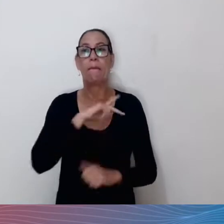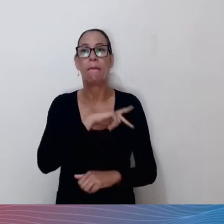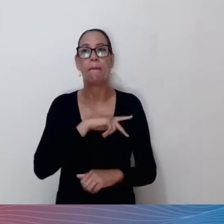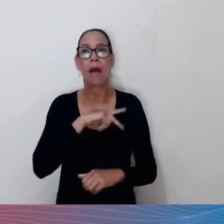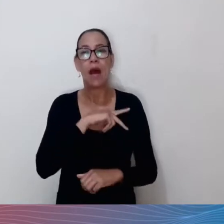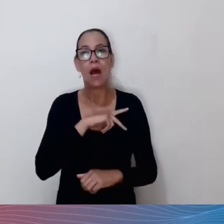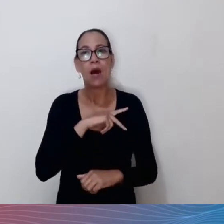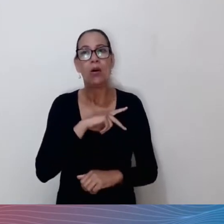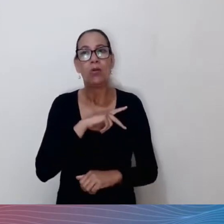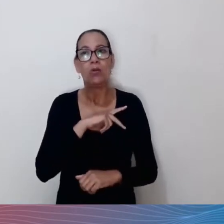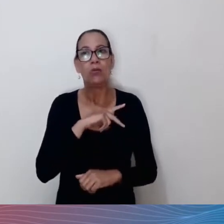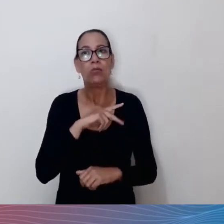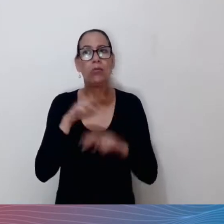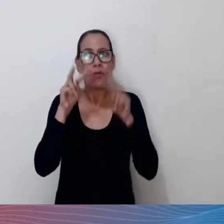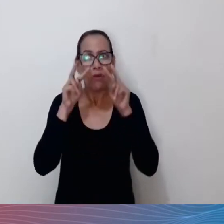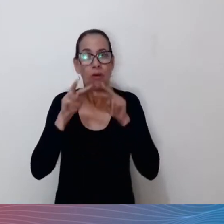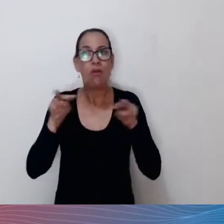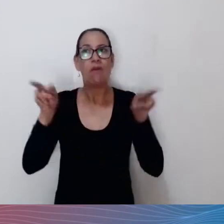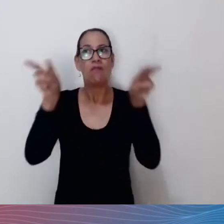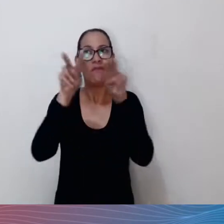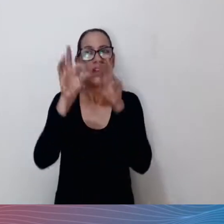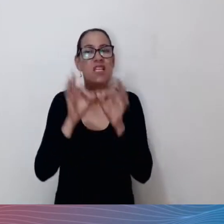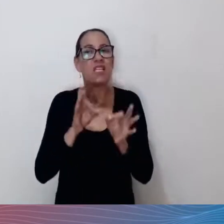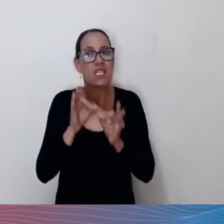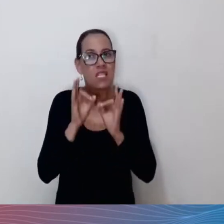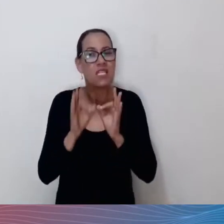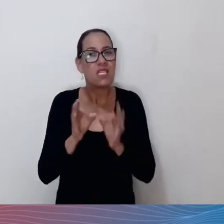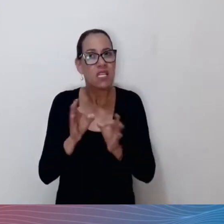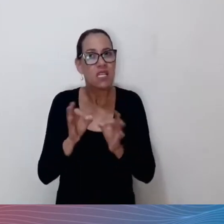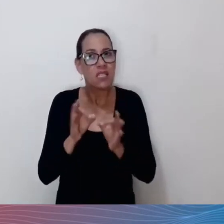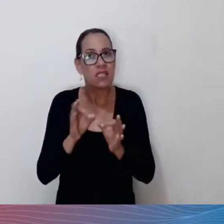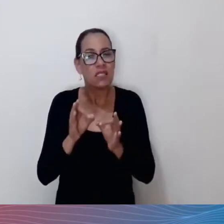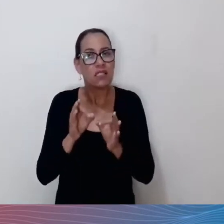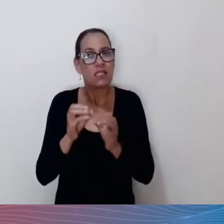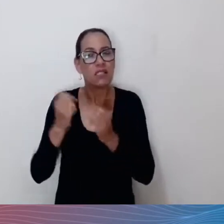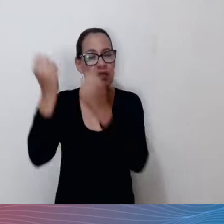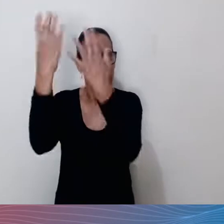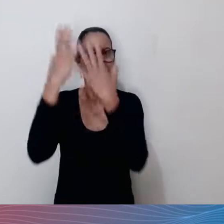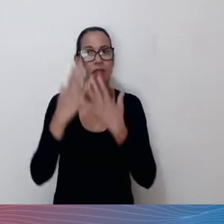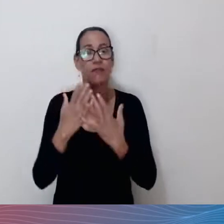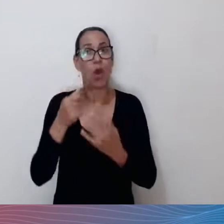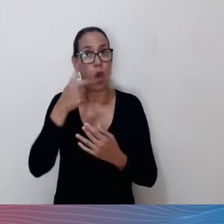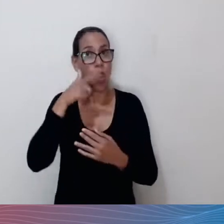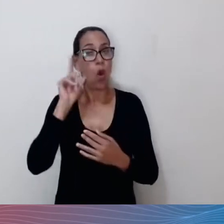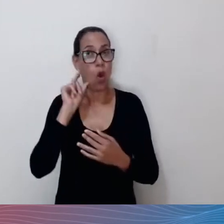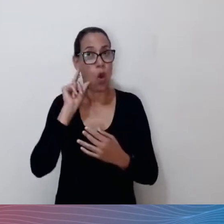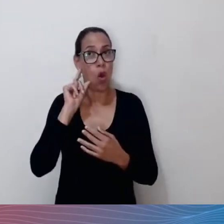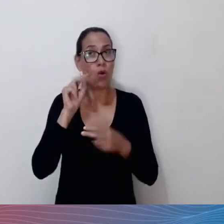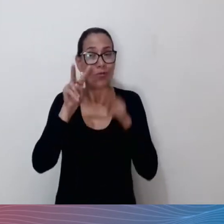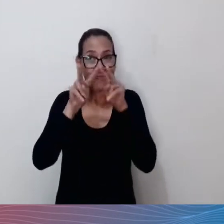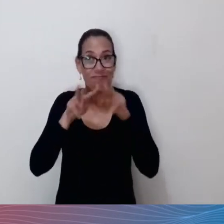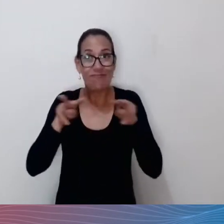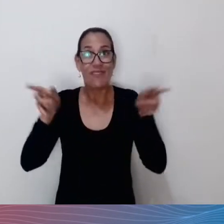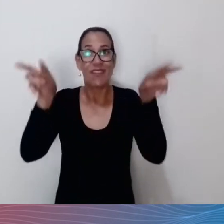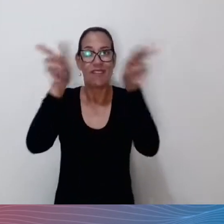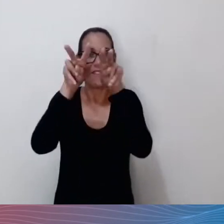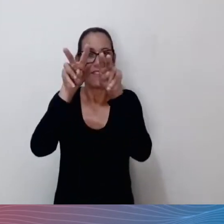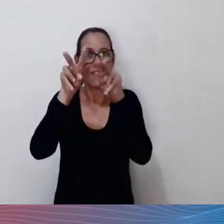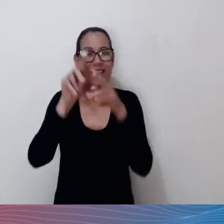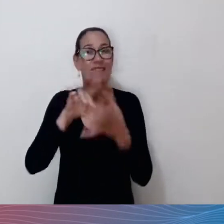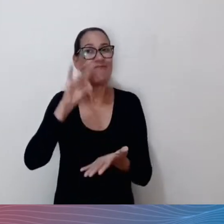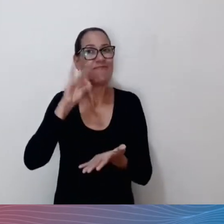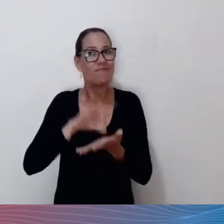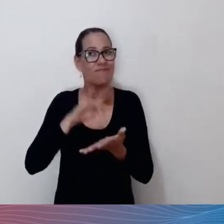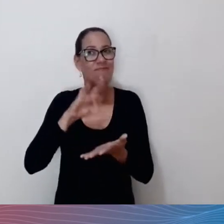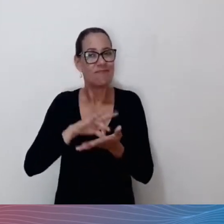questão desde ontem de trazer essa visão correta sobre a graça de Deus. Queridos irmãos, eu